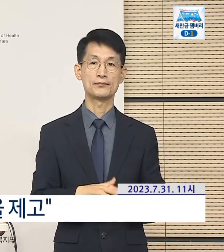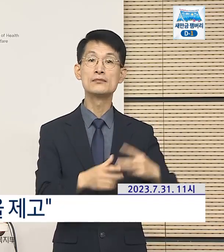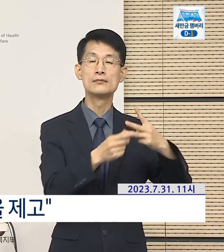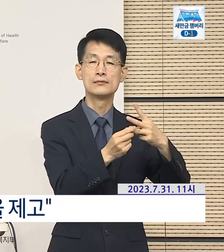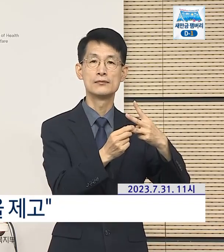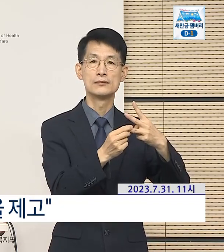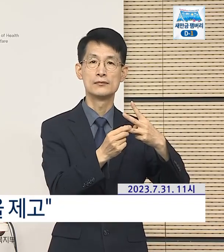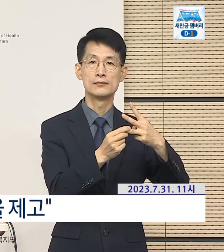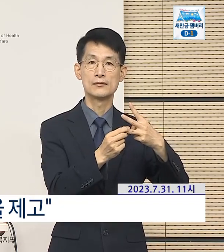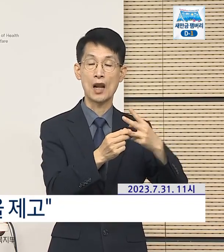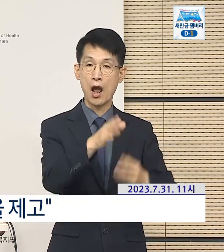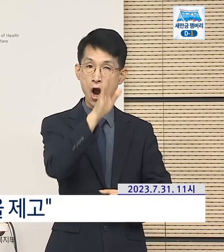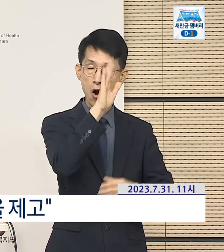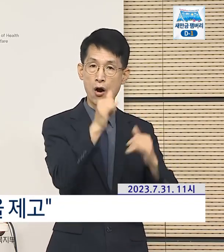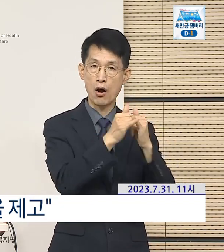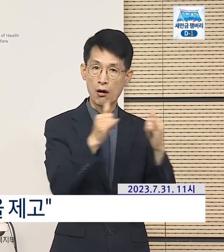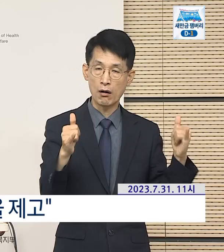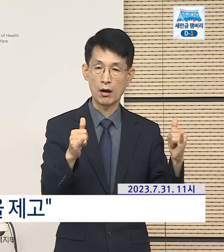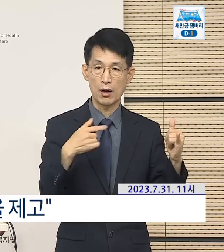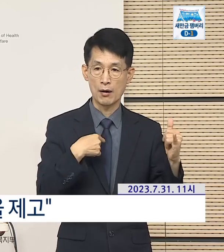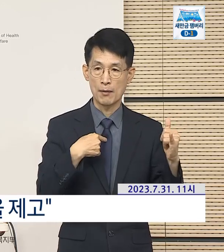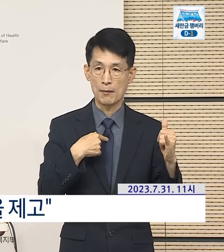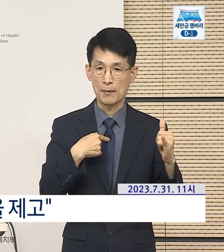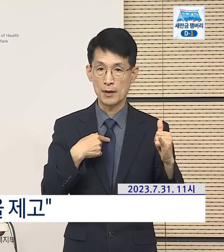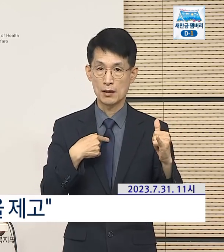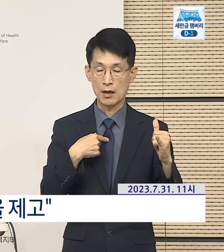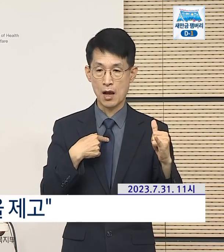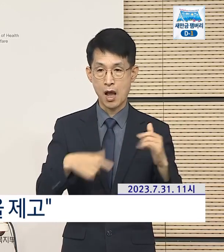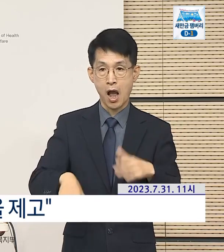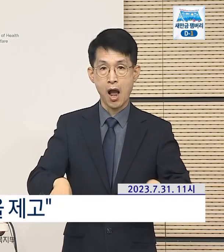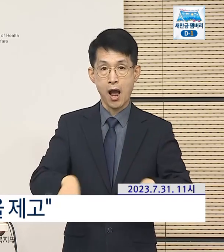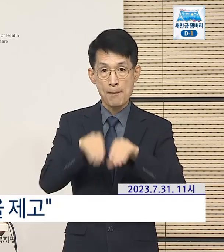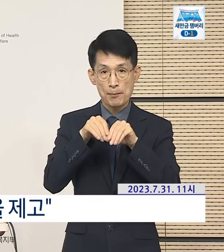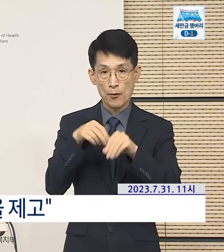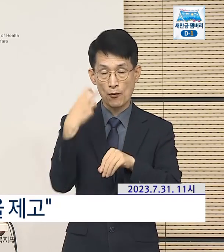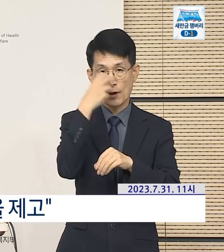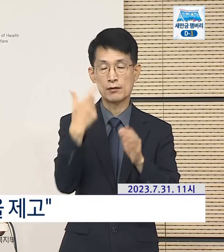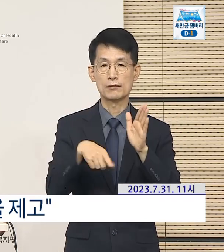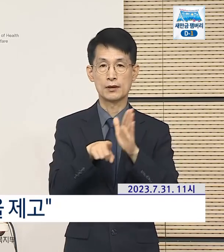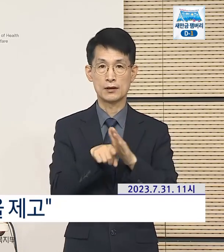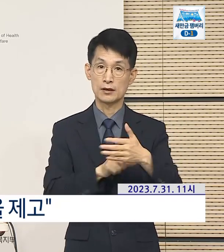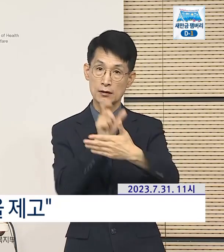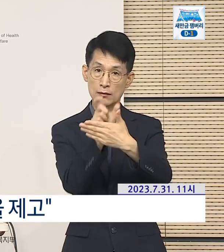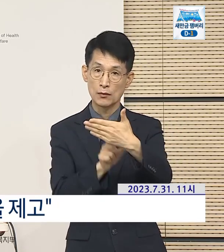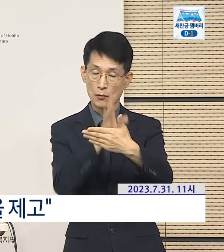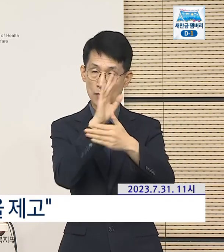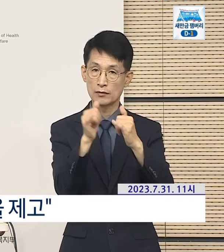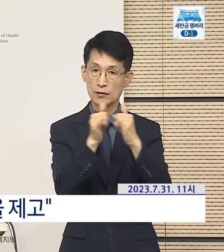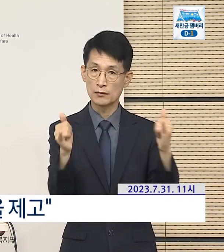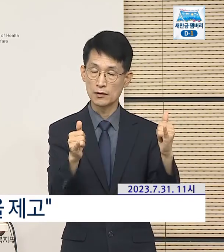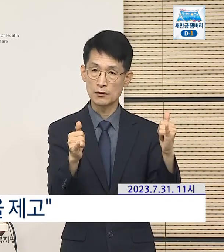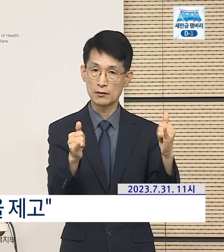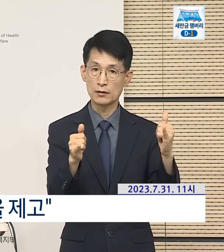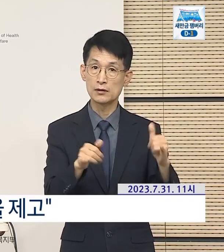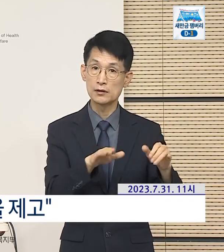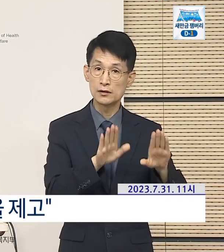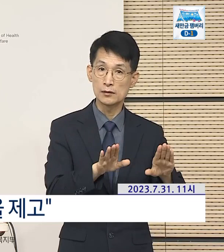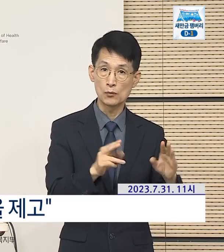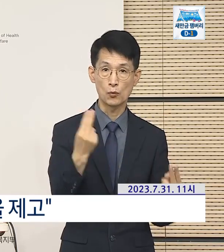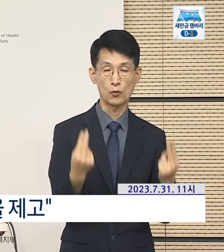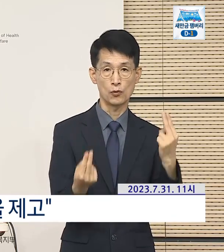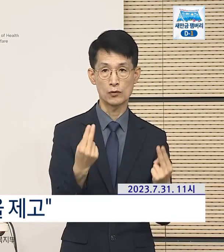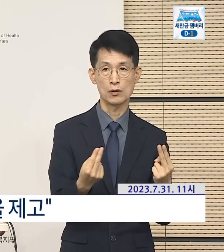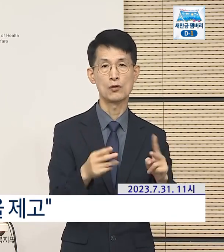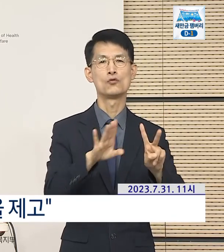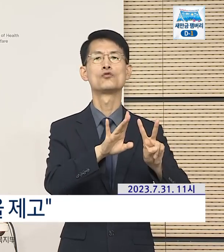번째 환자 중심의 포괄적 관리를 위한 등록 환자 비율을 2027년까지 현재 수준보다